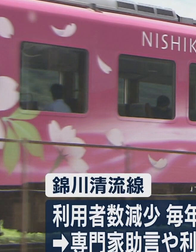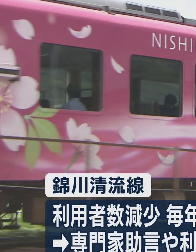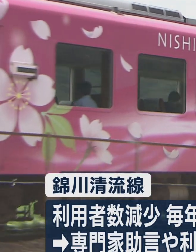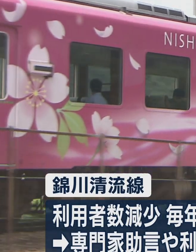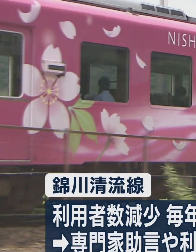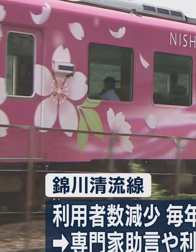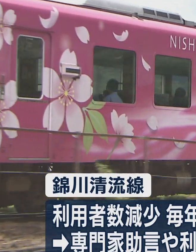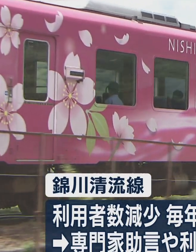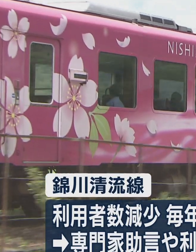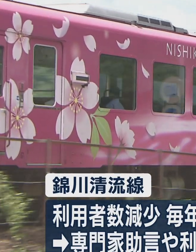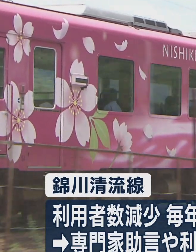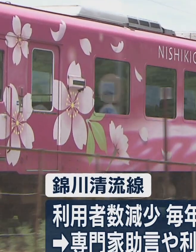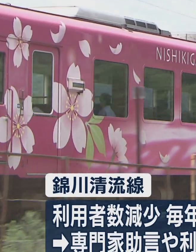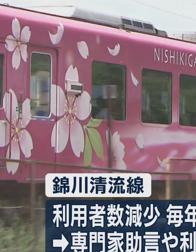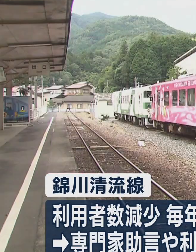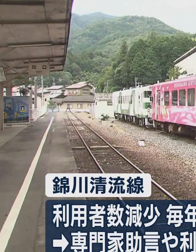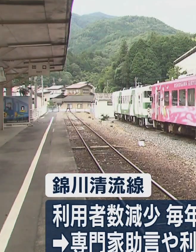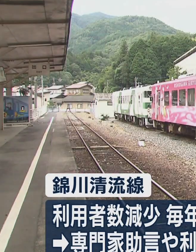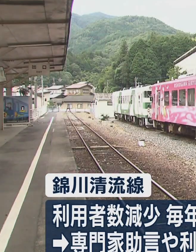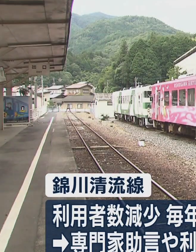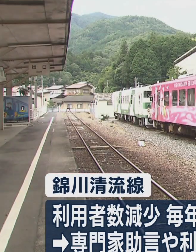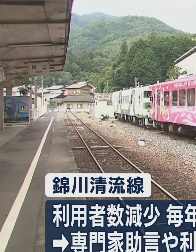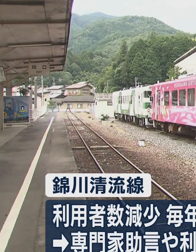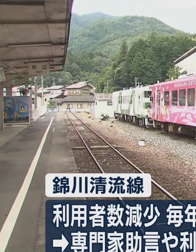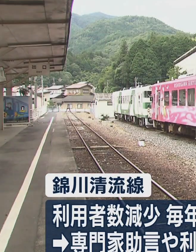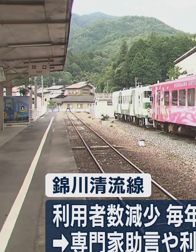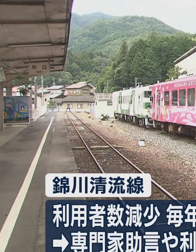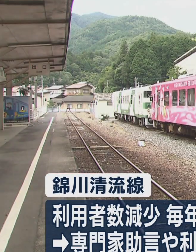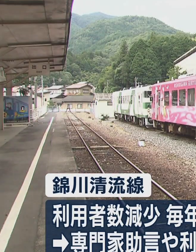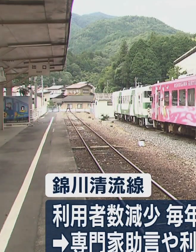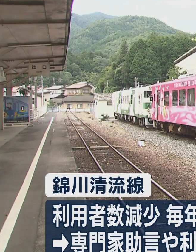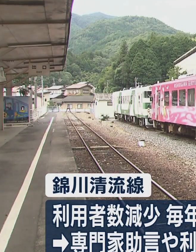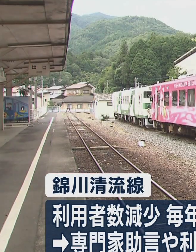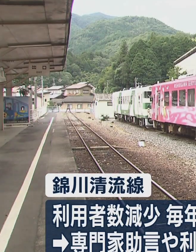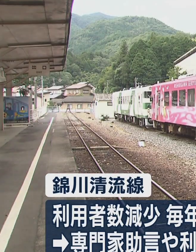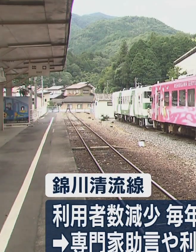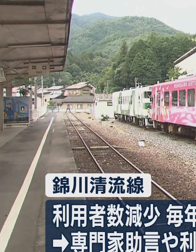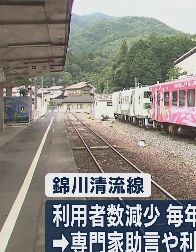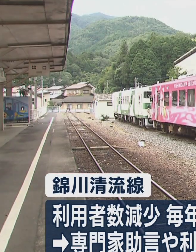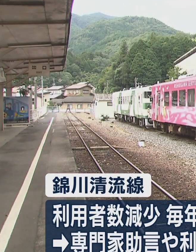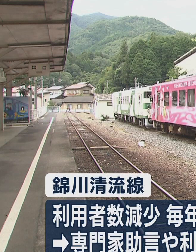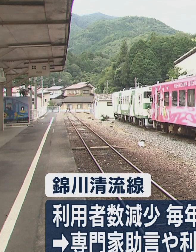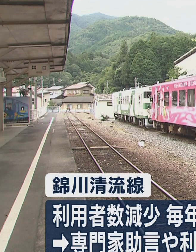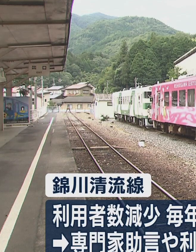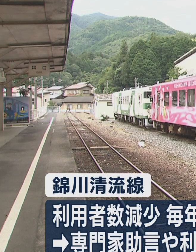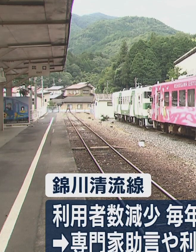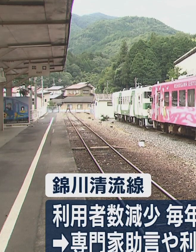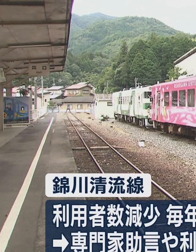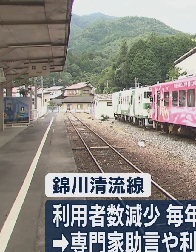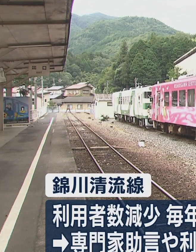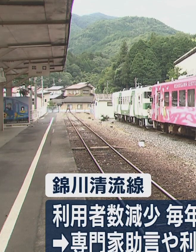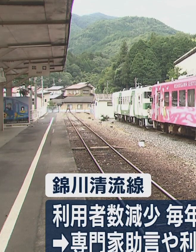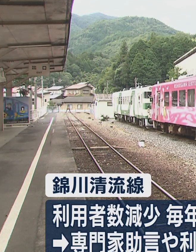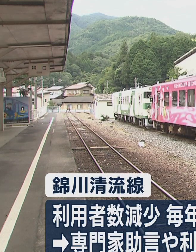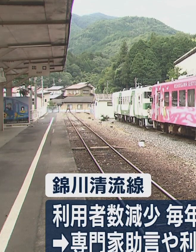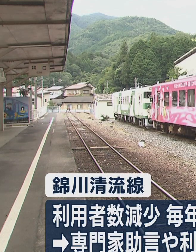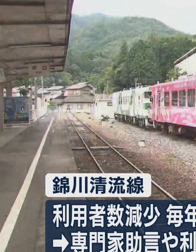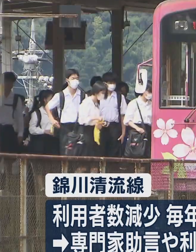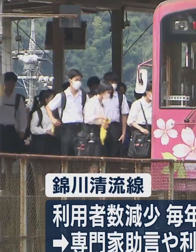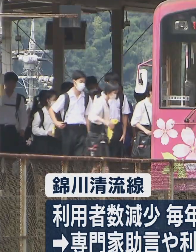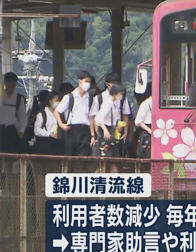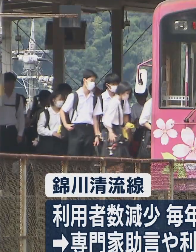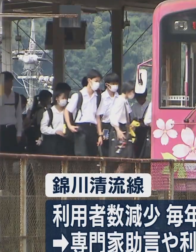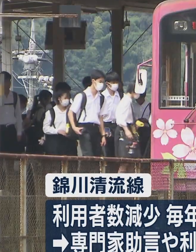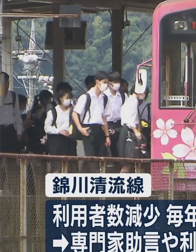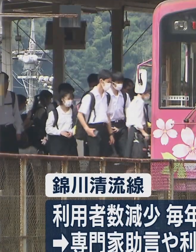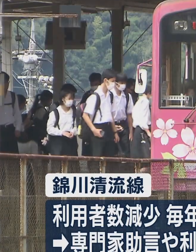伴い毎年およそ1億円の赤字を市が補填していて今後2年間にわたり専門家から